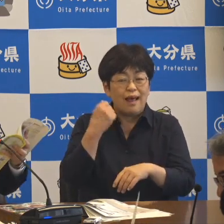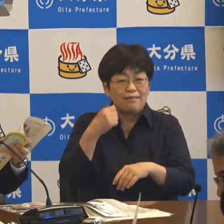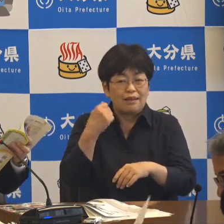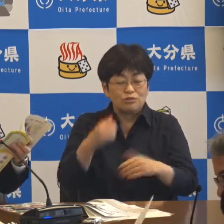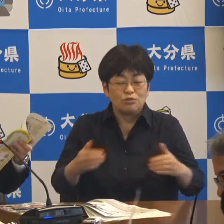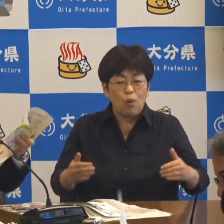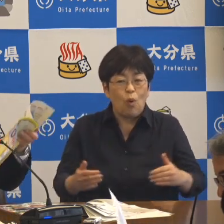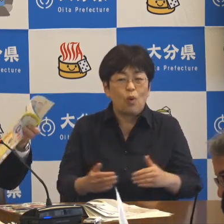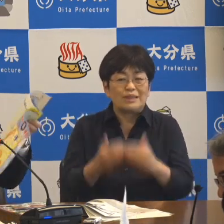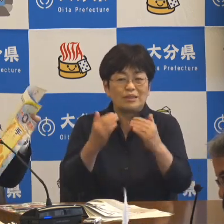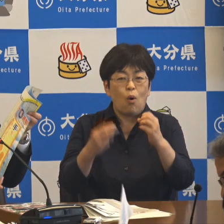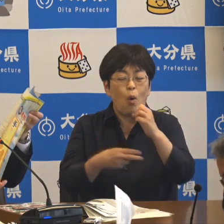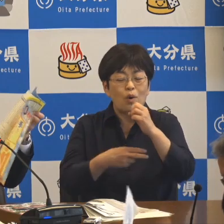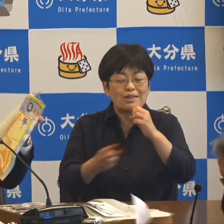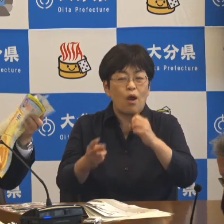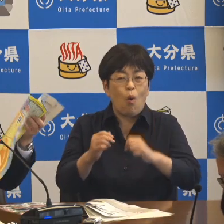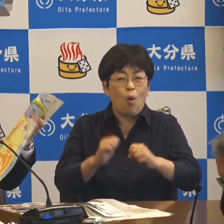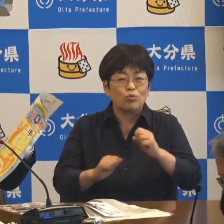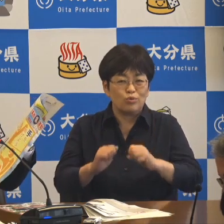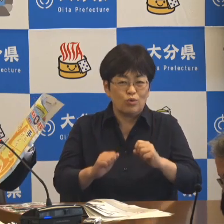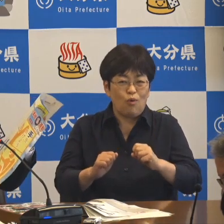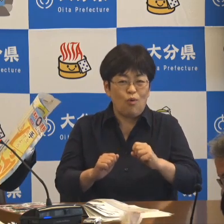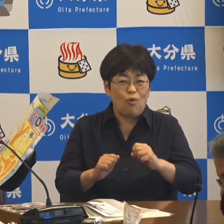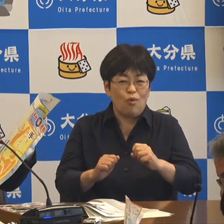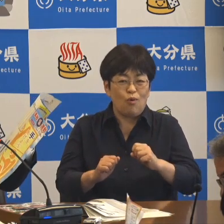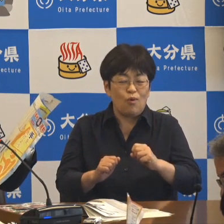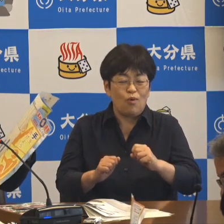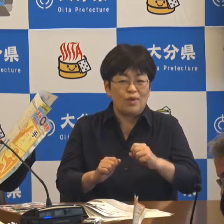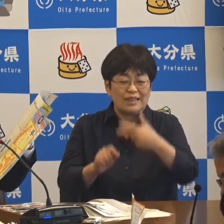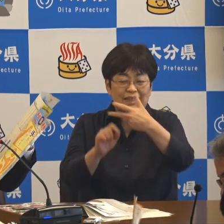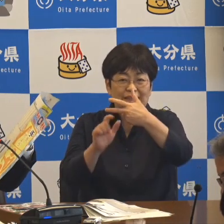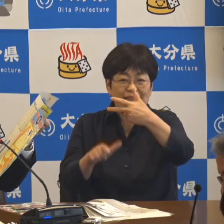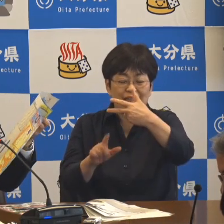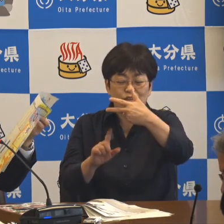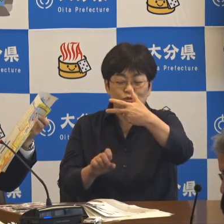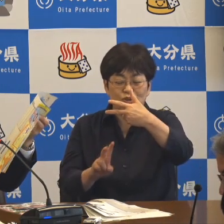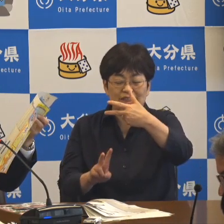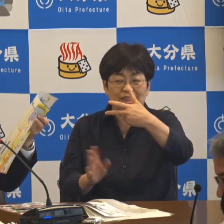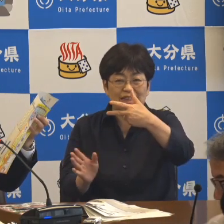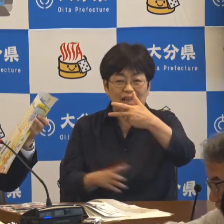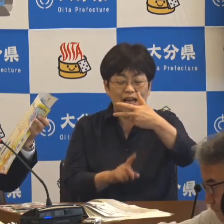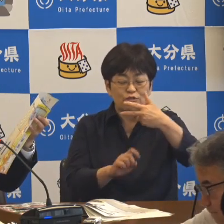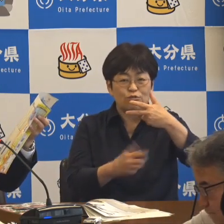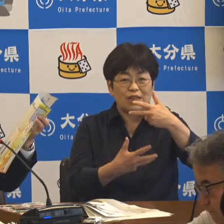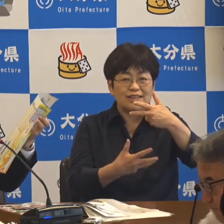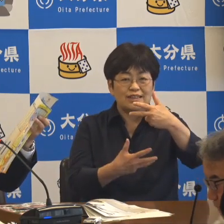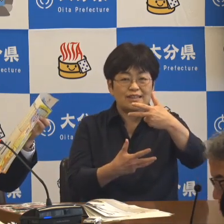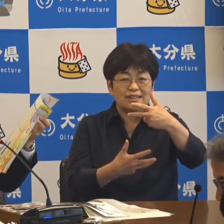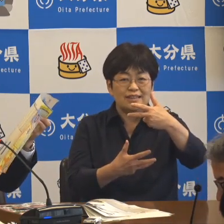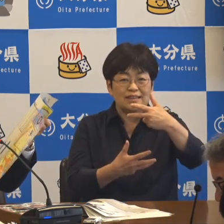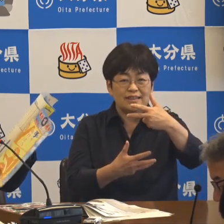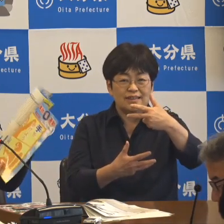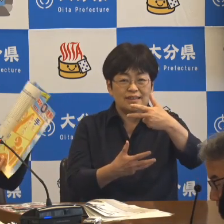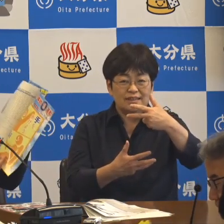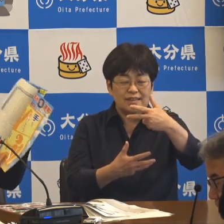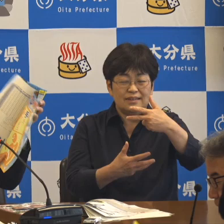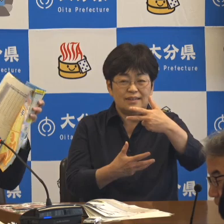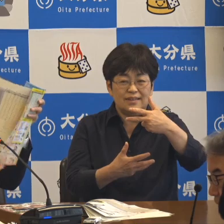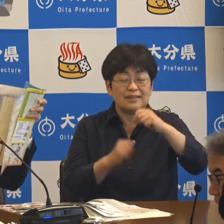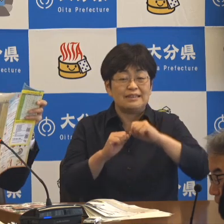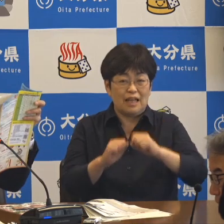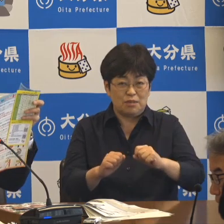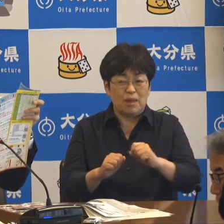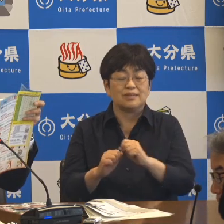というのも7月12日か18日、一斉行動は12日と18日に行う予定にしております